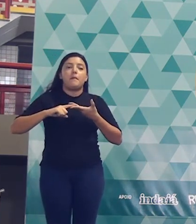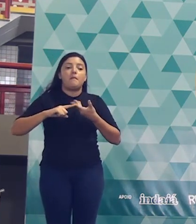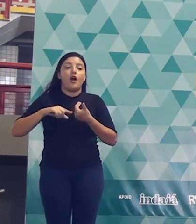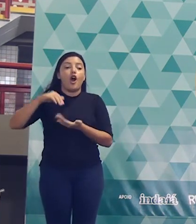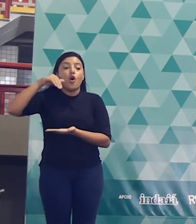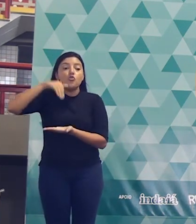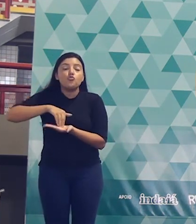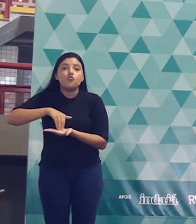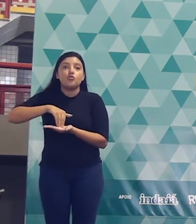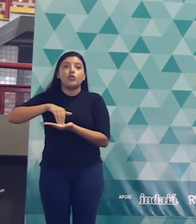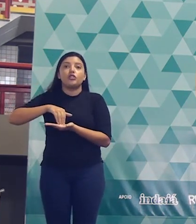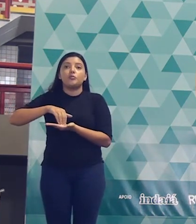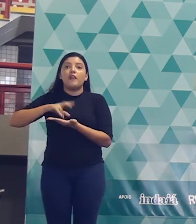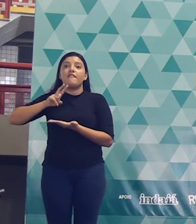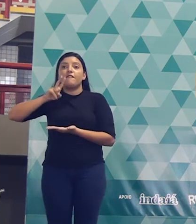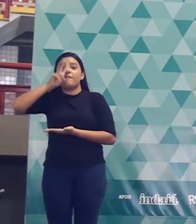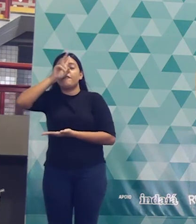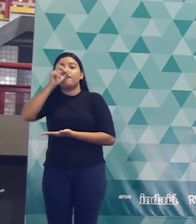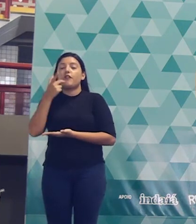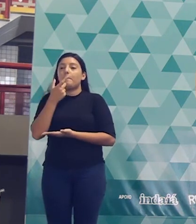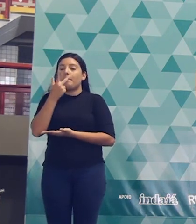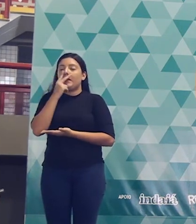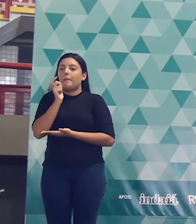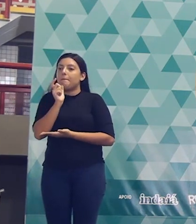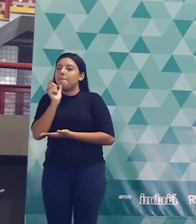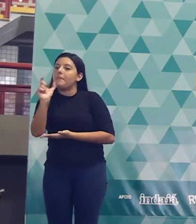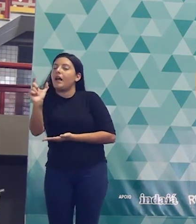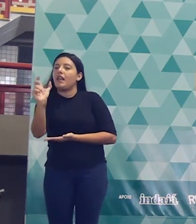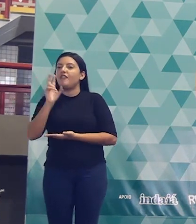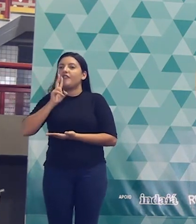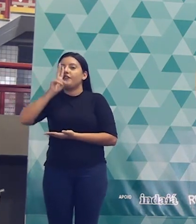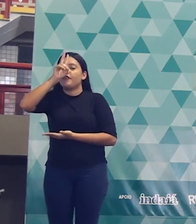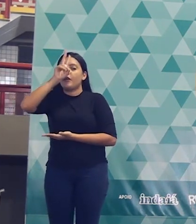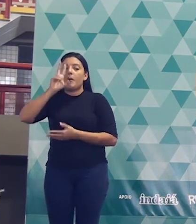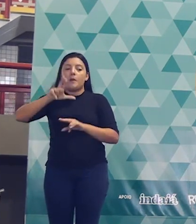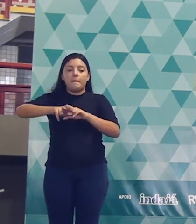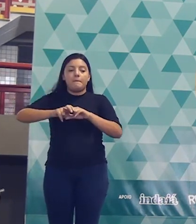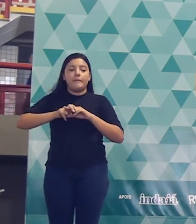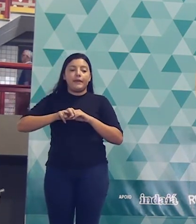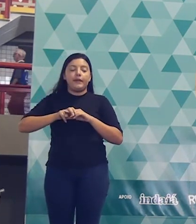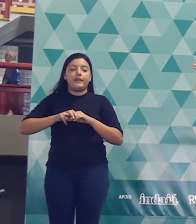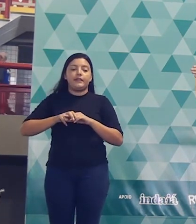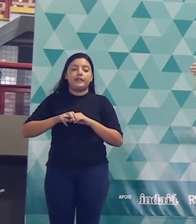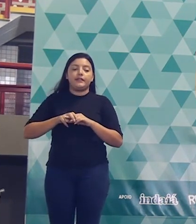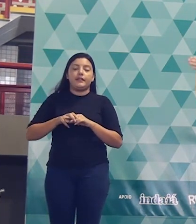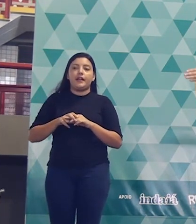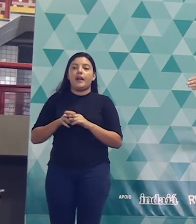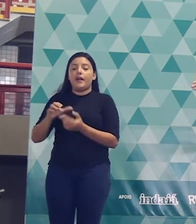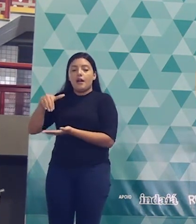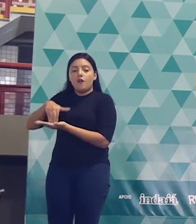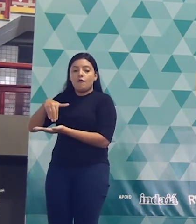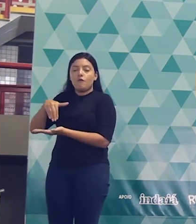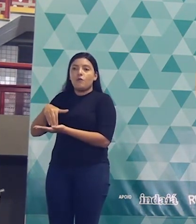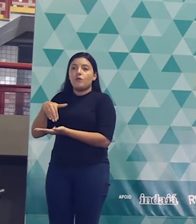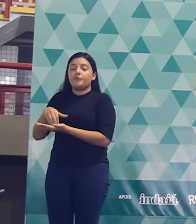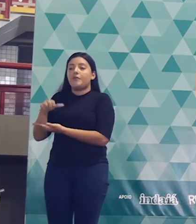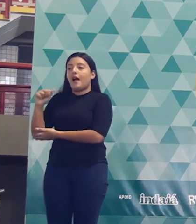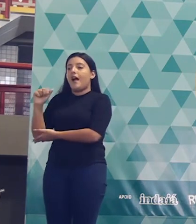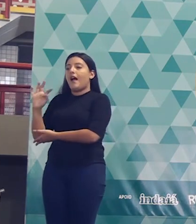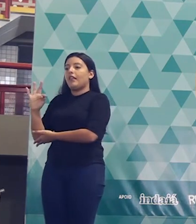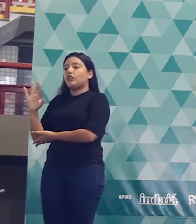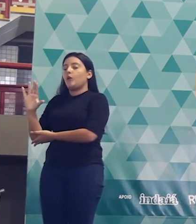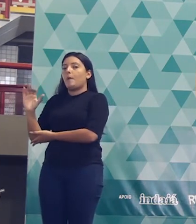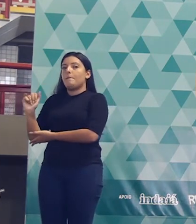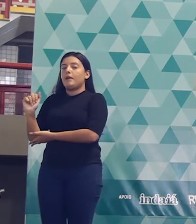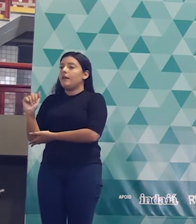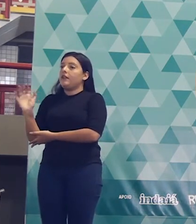última sílaba tônica. Por isso que a gente não está contando a última sílaba, porque ela é átona. Eu só vou até a última